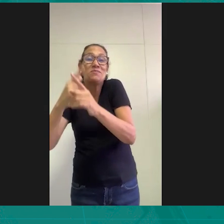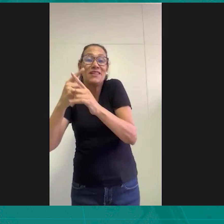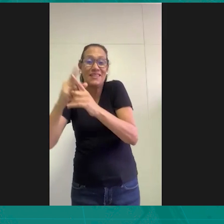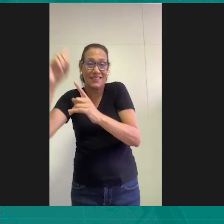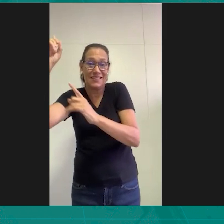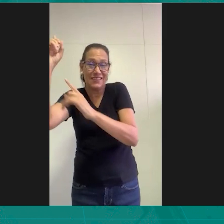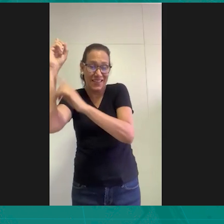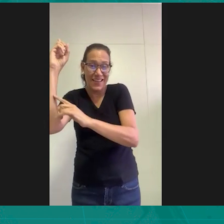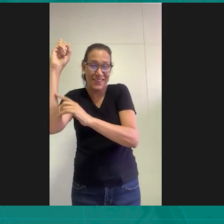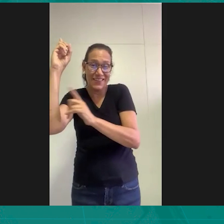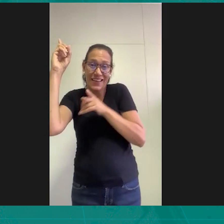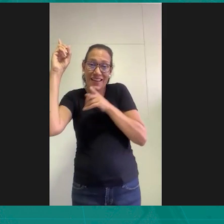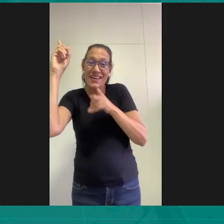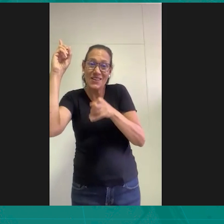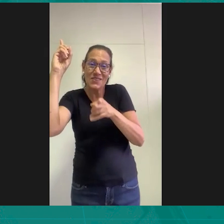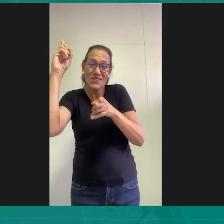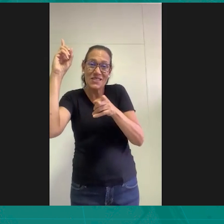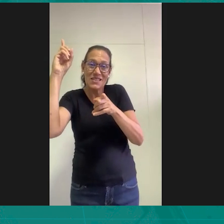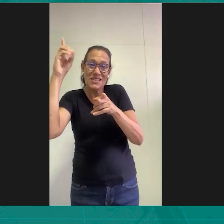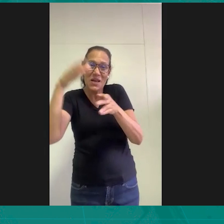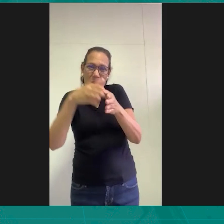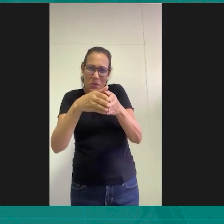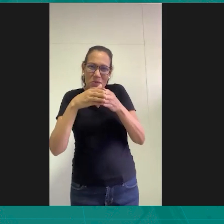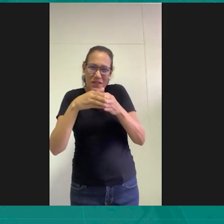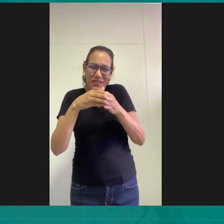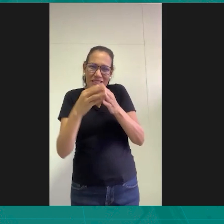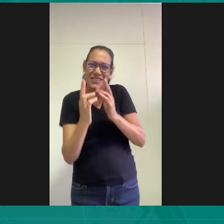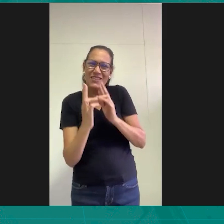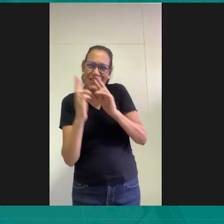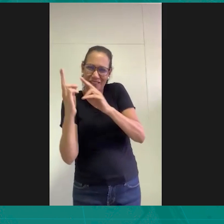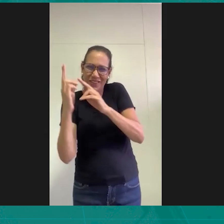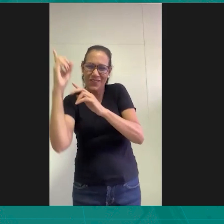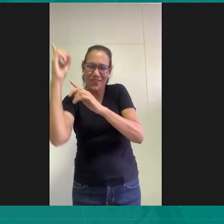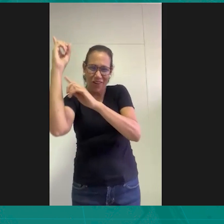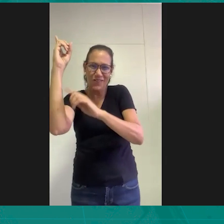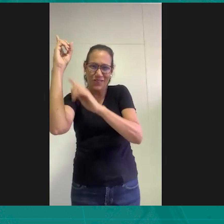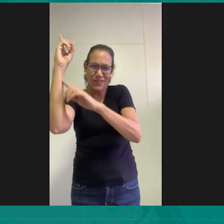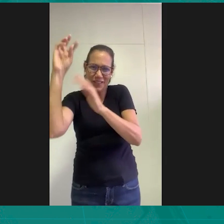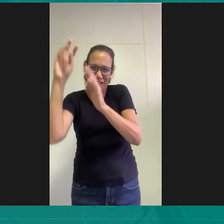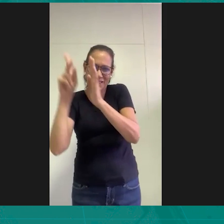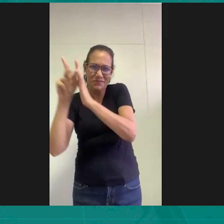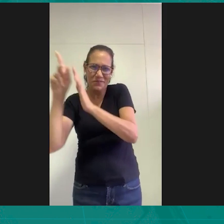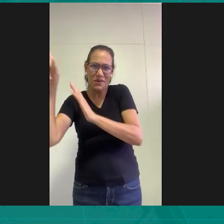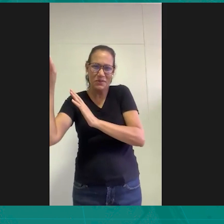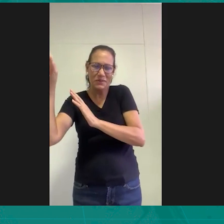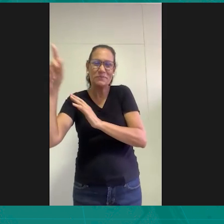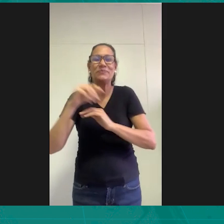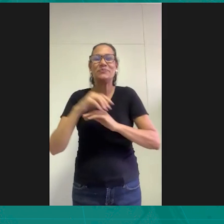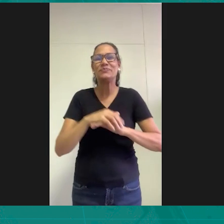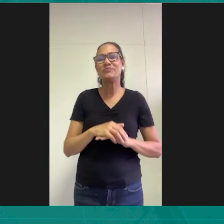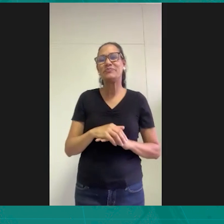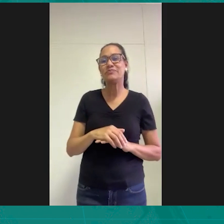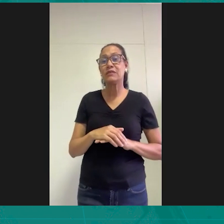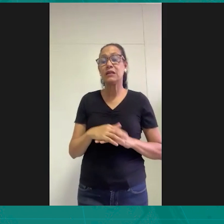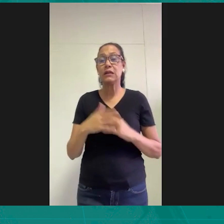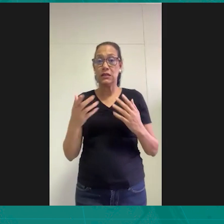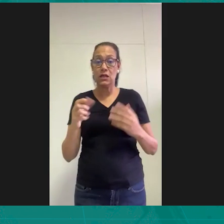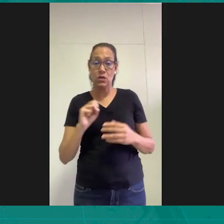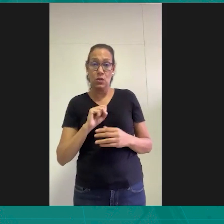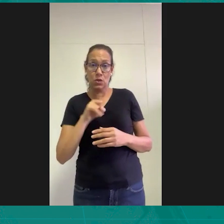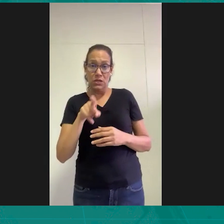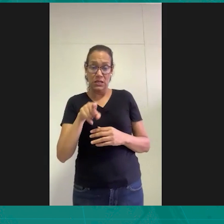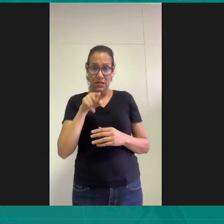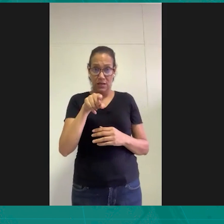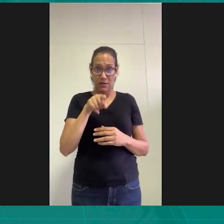pedido, aí Ele faz. Aí, irmãos, por isso, irmãos, se me amais, guardarei os meus mandamentos, tá? Se me